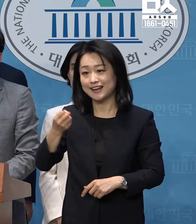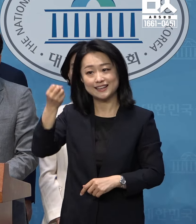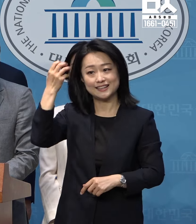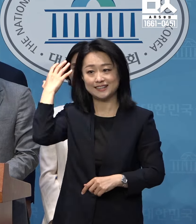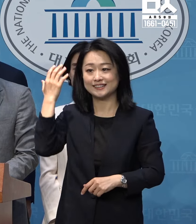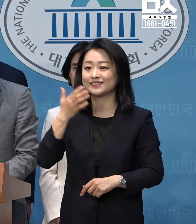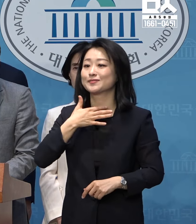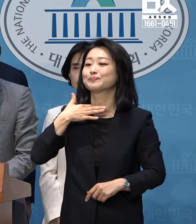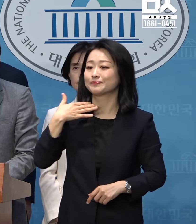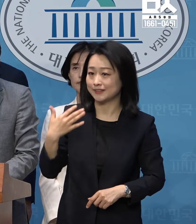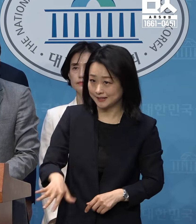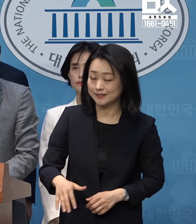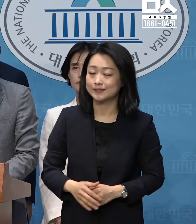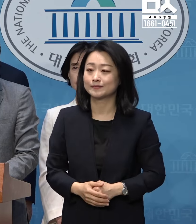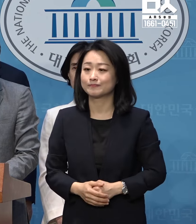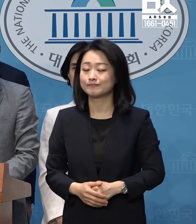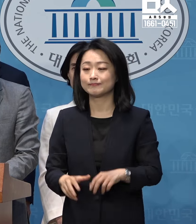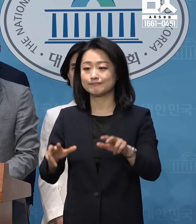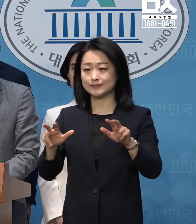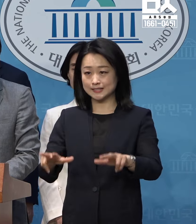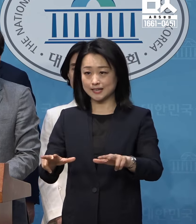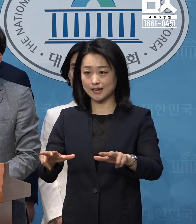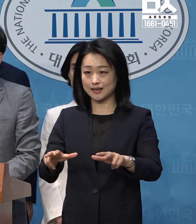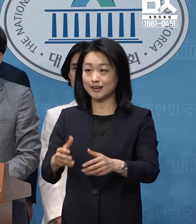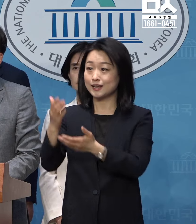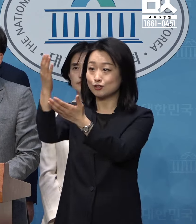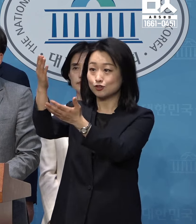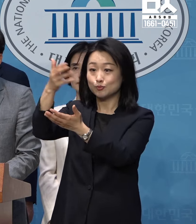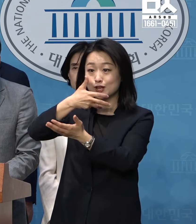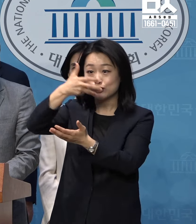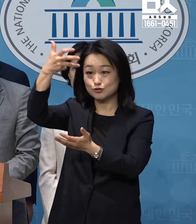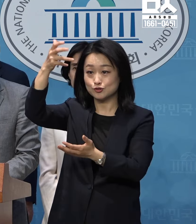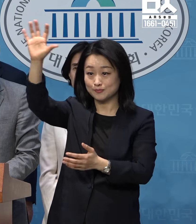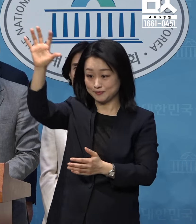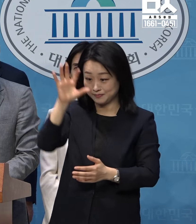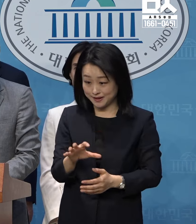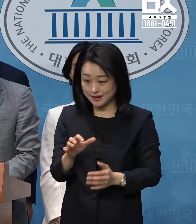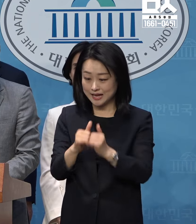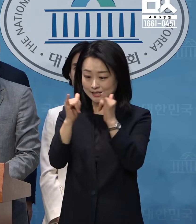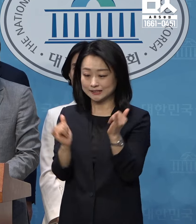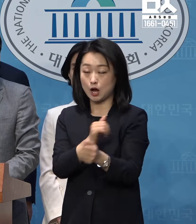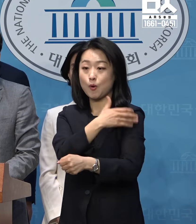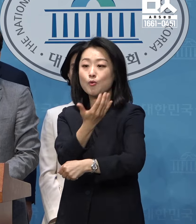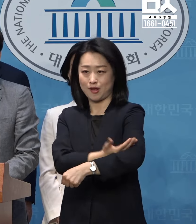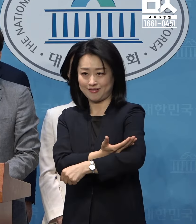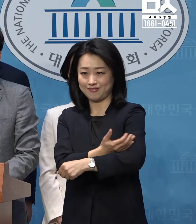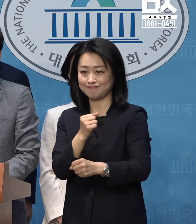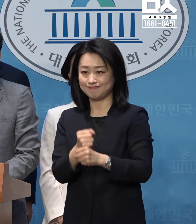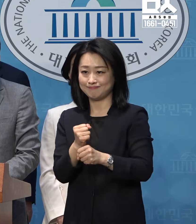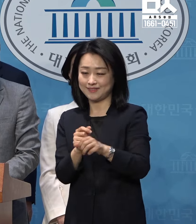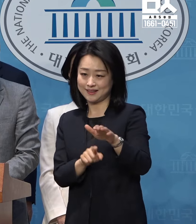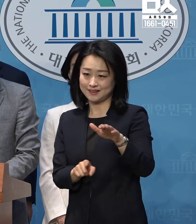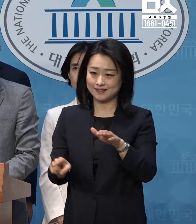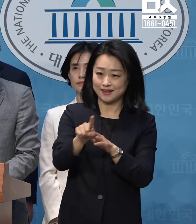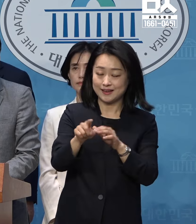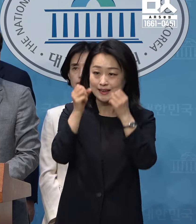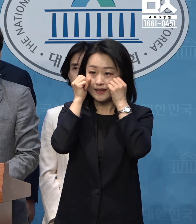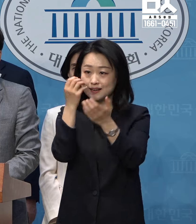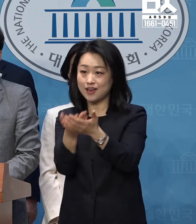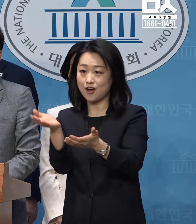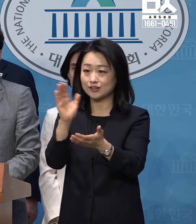잊지 않았습니다. 이제 두 분의 꿈은 사회권 선진국이라는 혁신당 국가